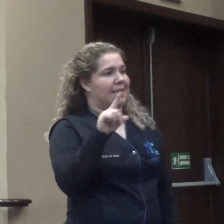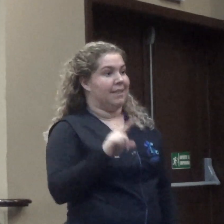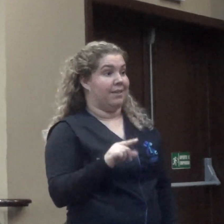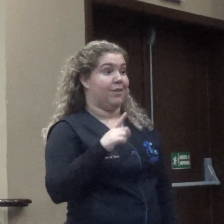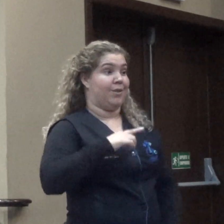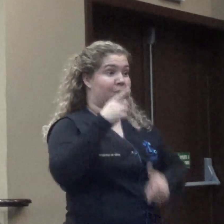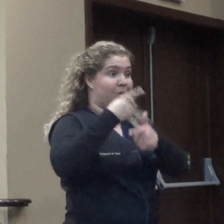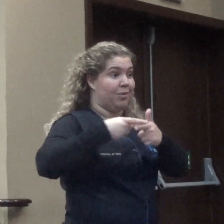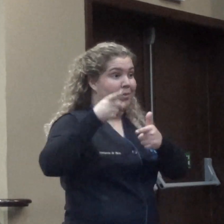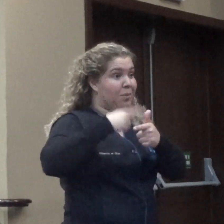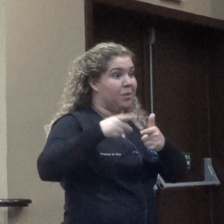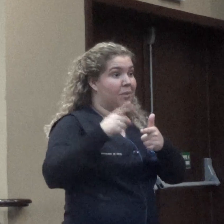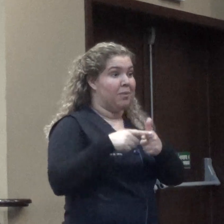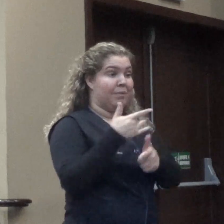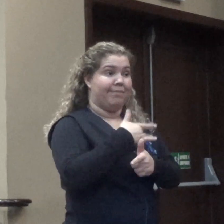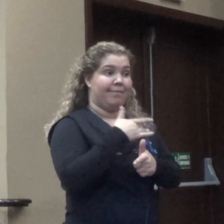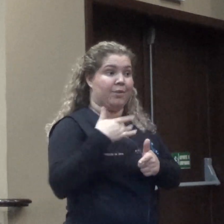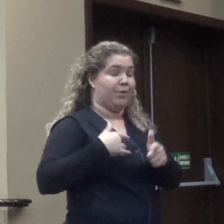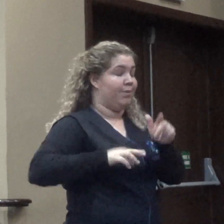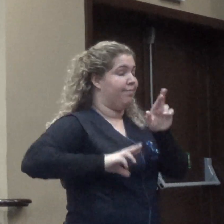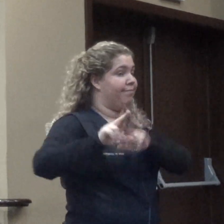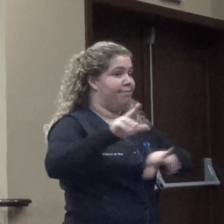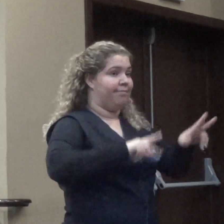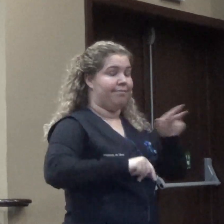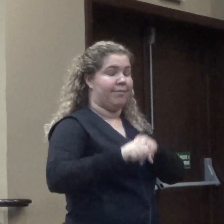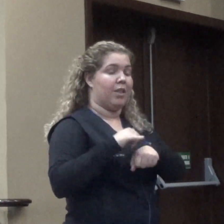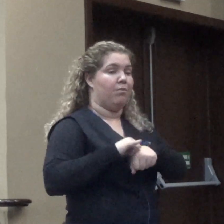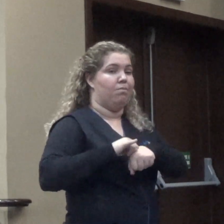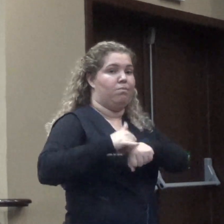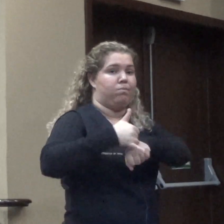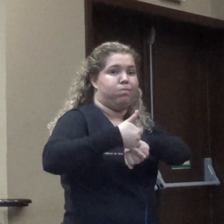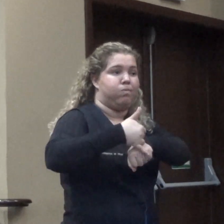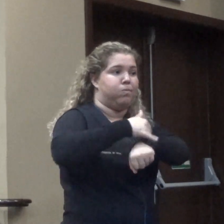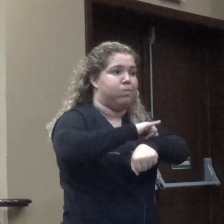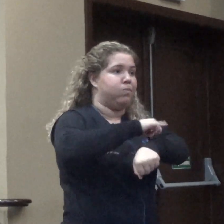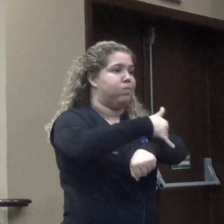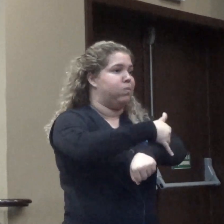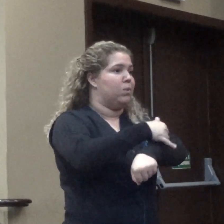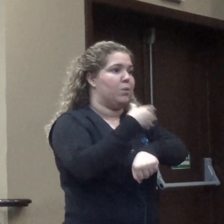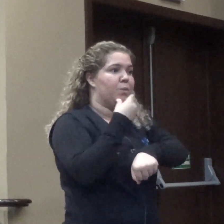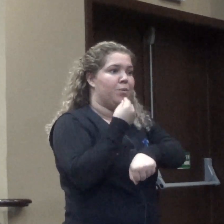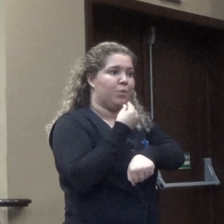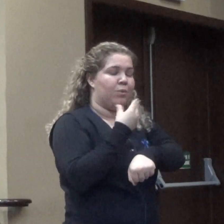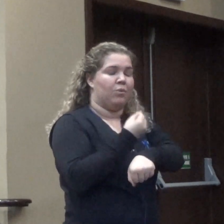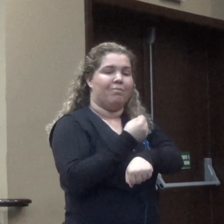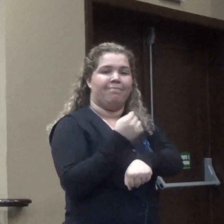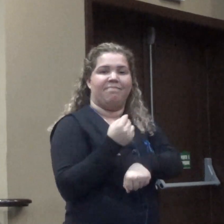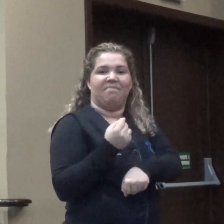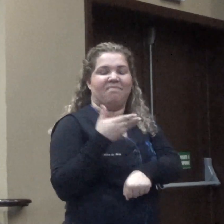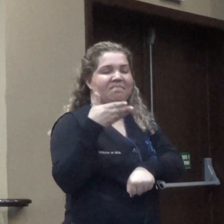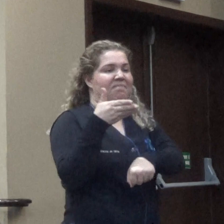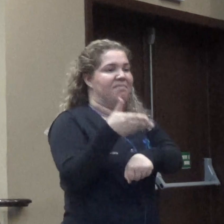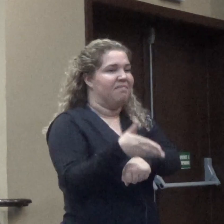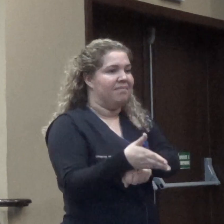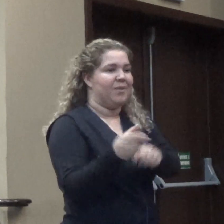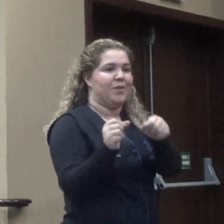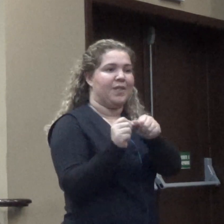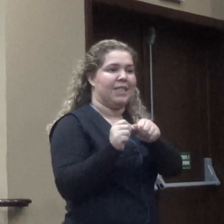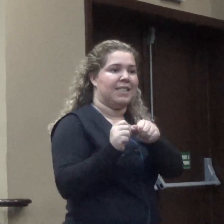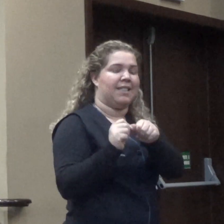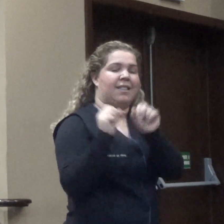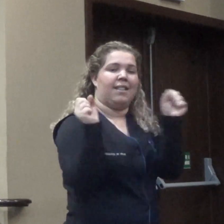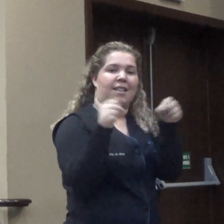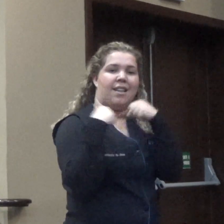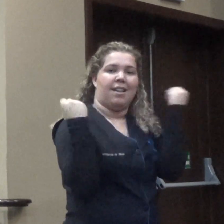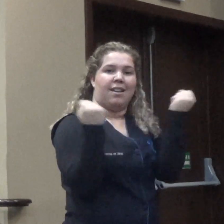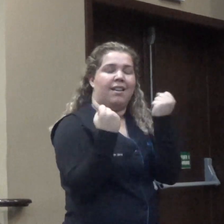variados, eram mais obesos, faziam quase nenhum exercício físico,